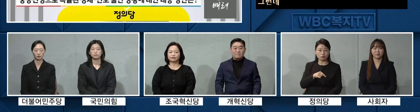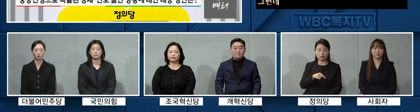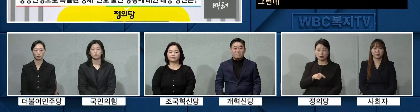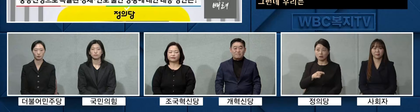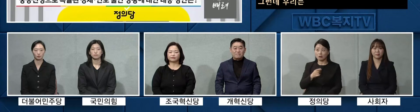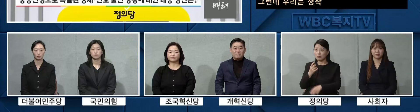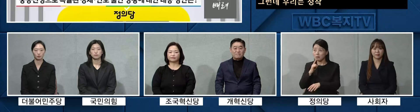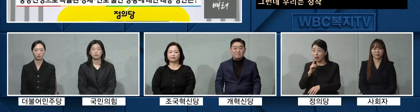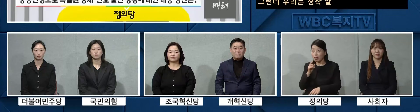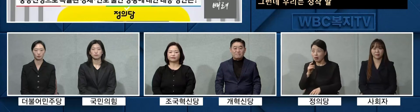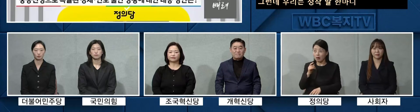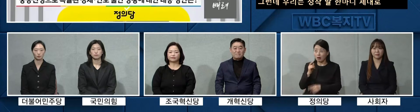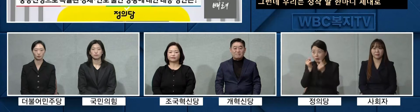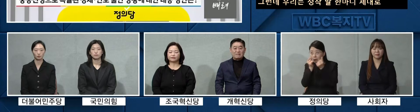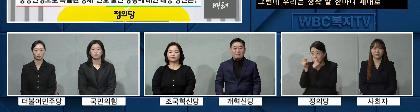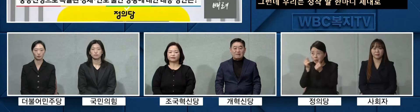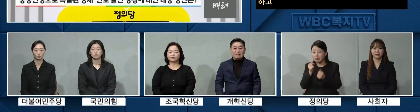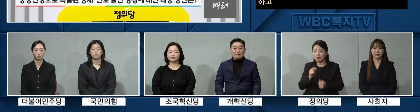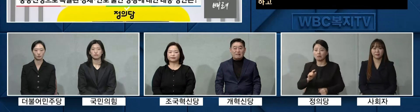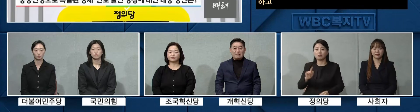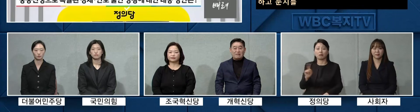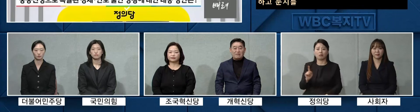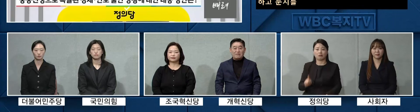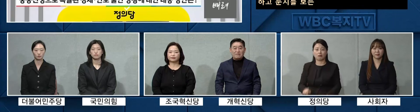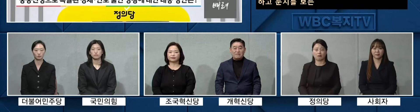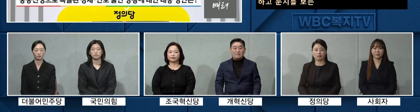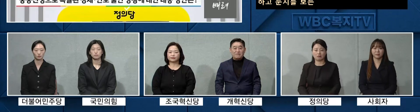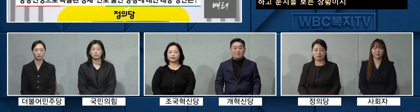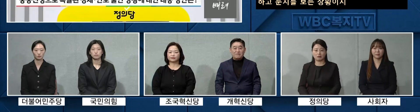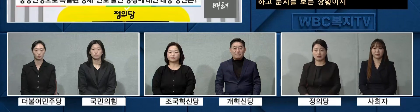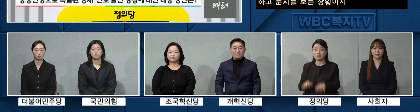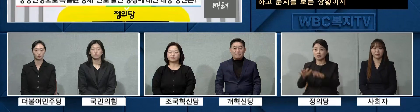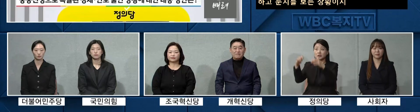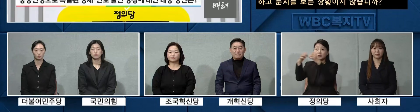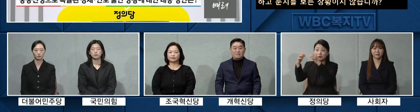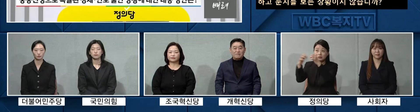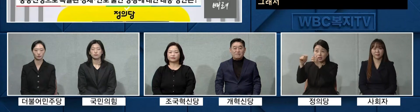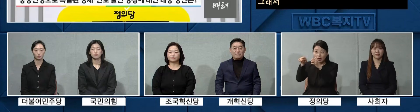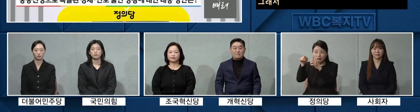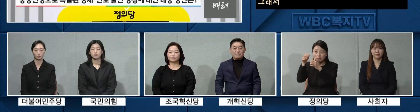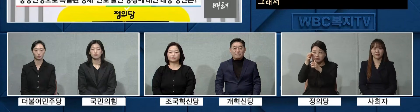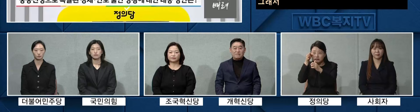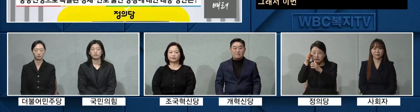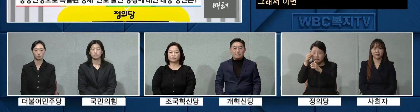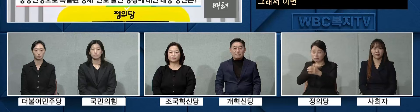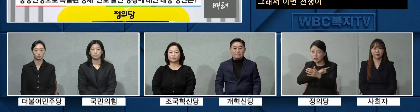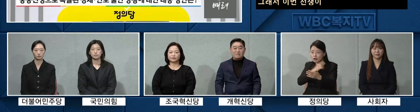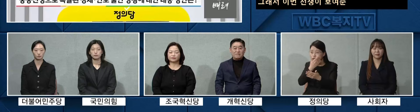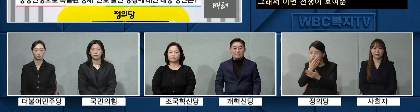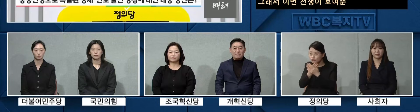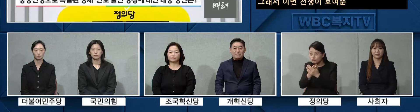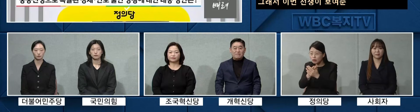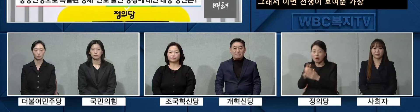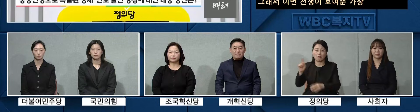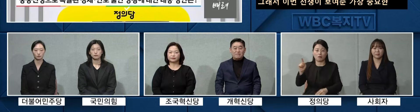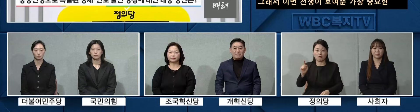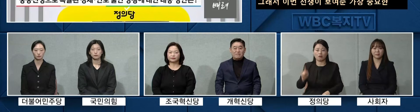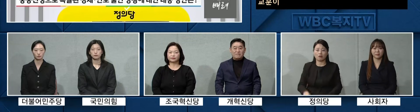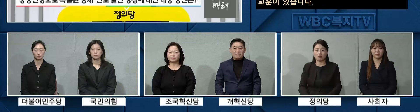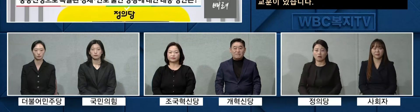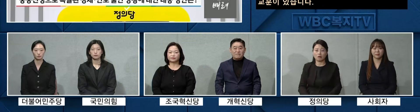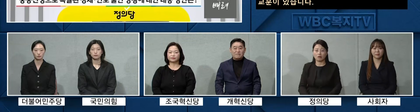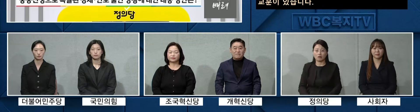제대로 못하고 눈치를 보는 상황이지 않습니까? 그래서 이번 전쟁이 보여준 가장 중요한 교훈이 있습니다.